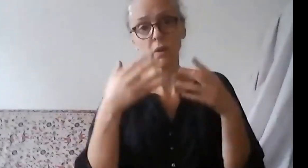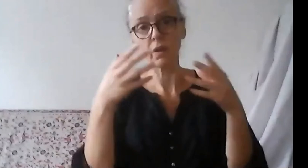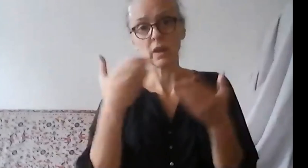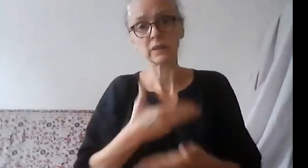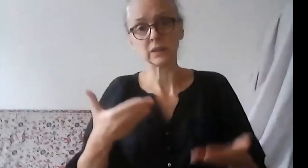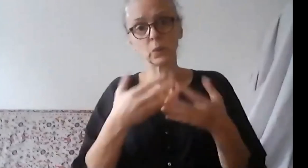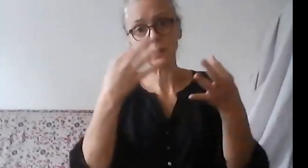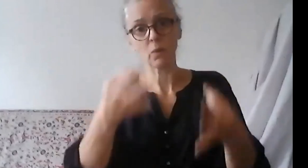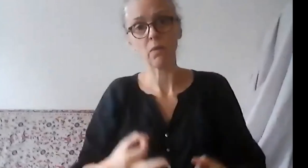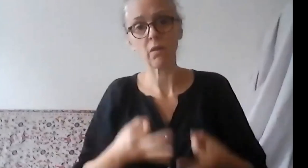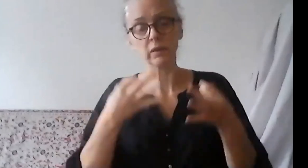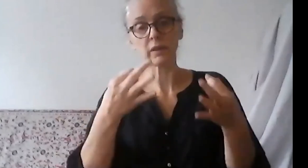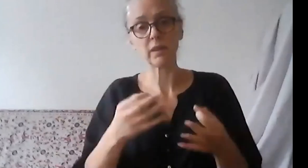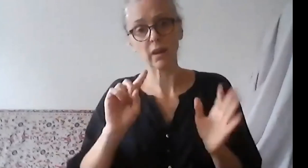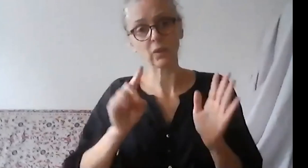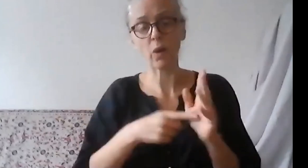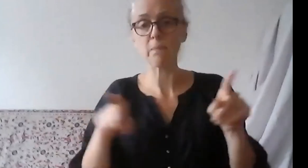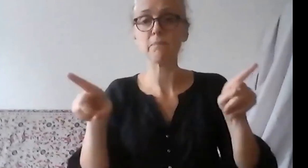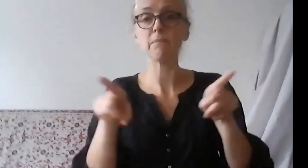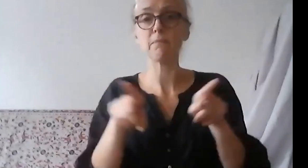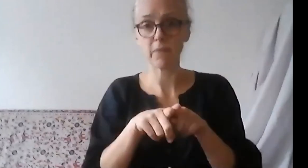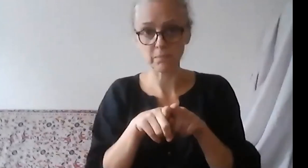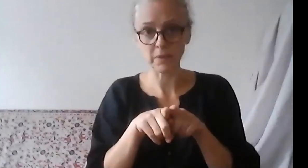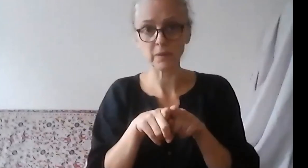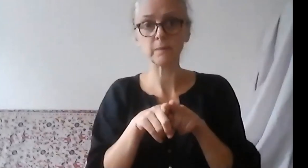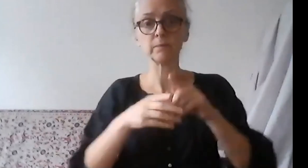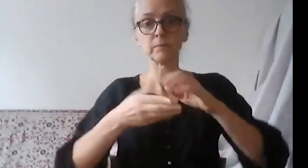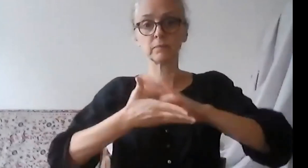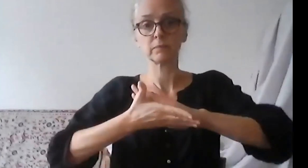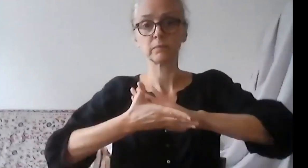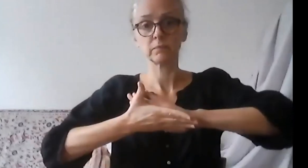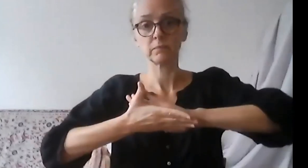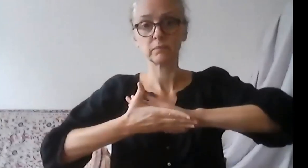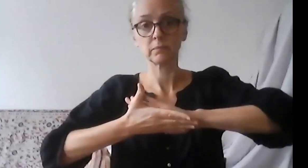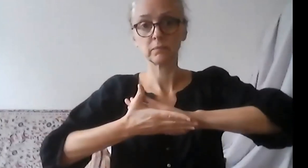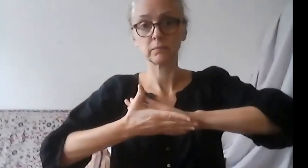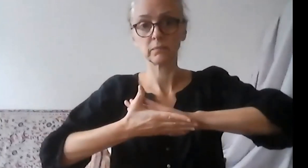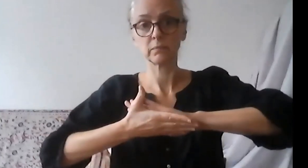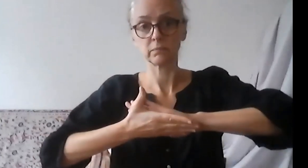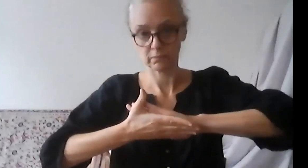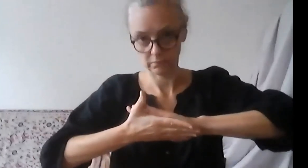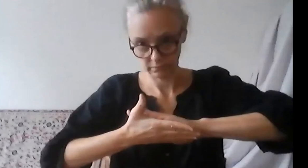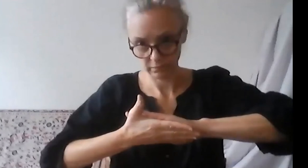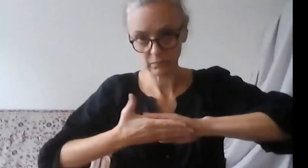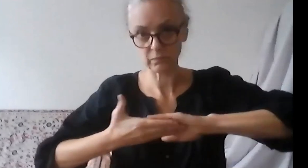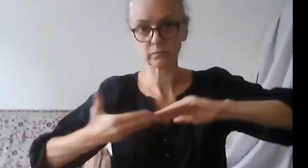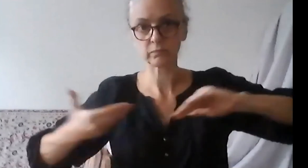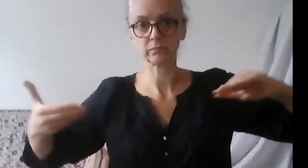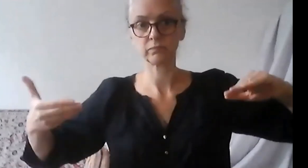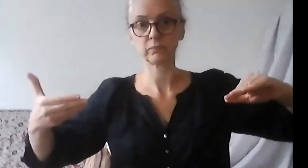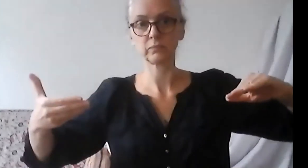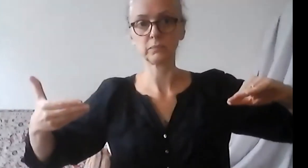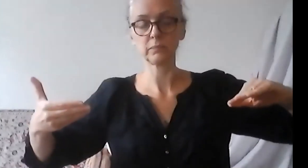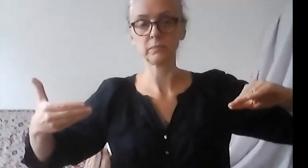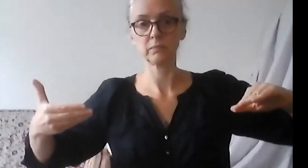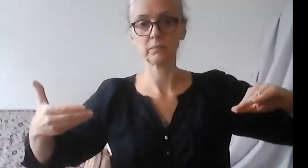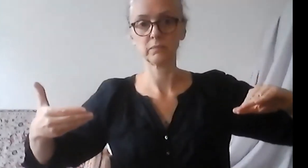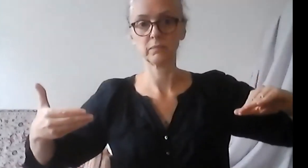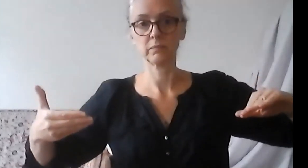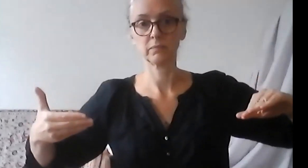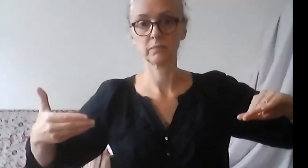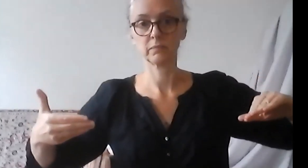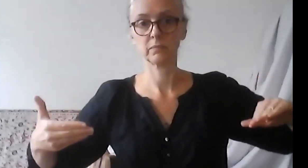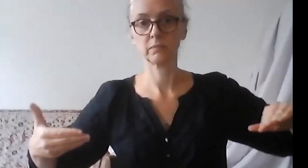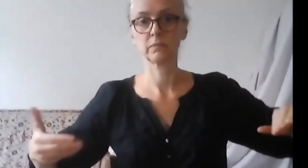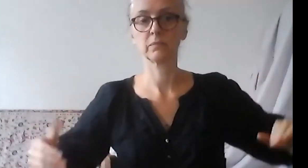à l'emploi. Et on a vu aussi quand même que dans beaucoup de cas, eh bien, c'est une certaine vulnérabilité qui s'est accrue